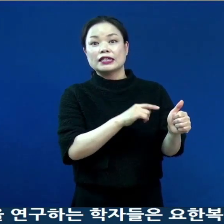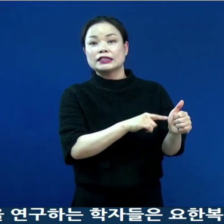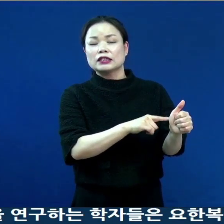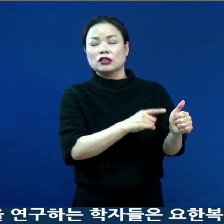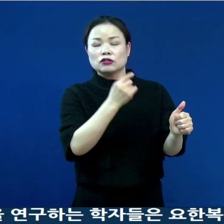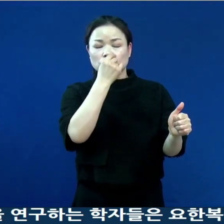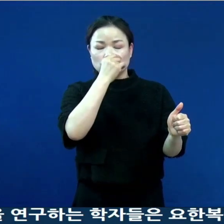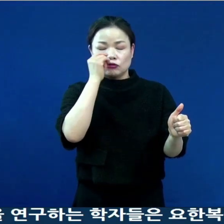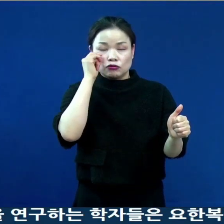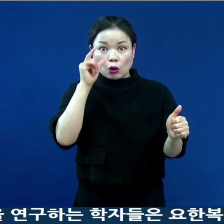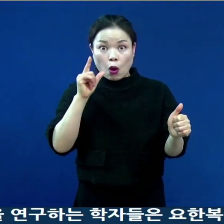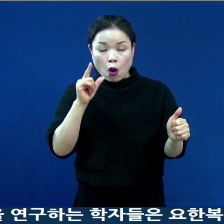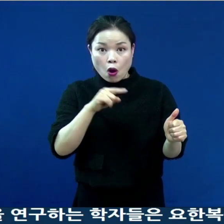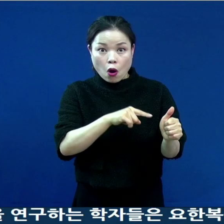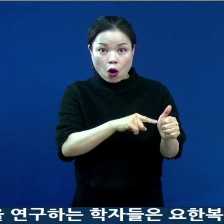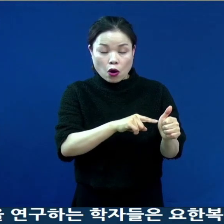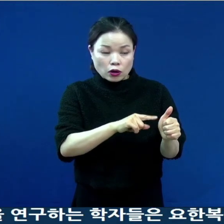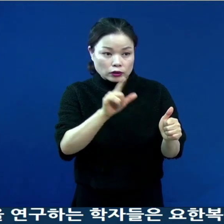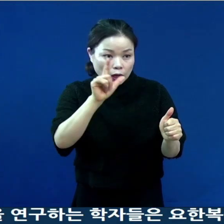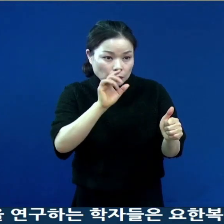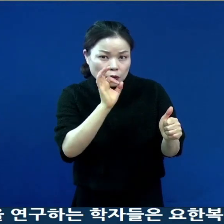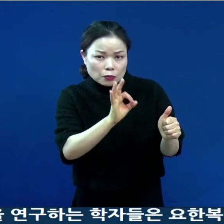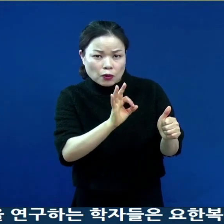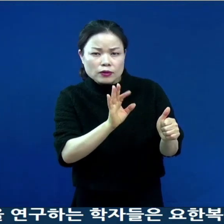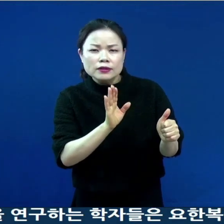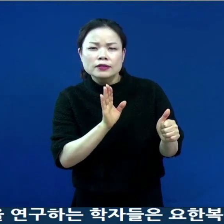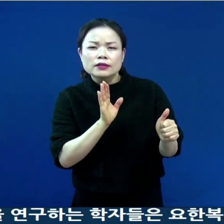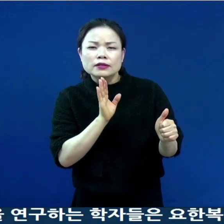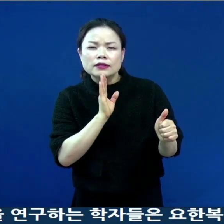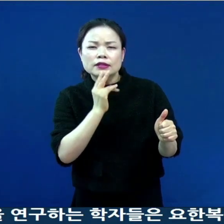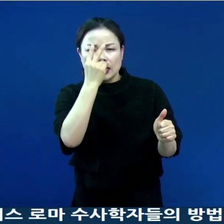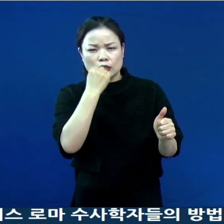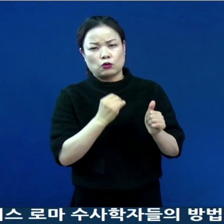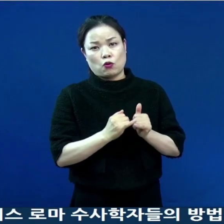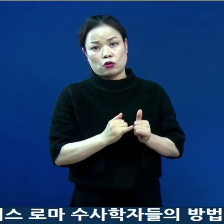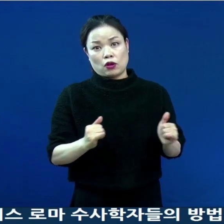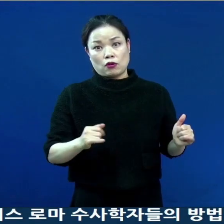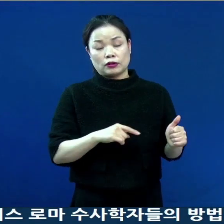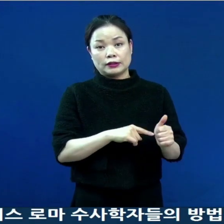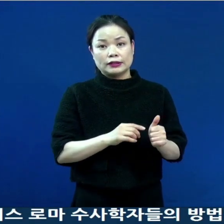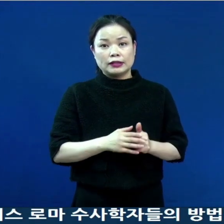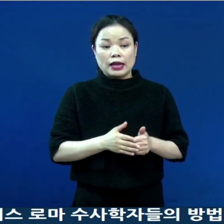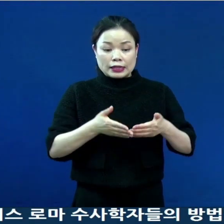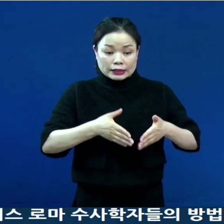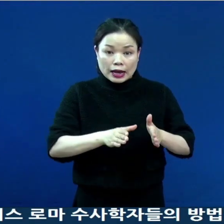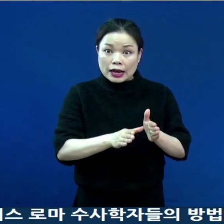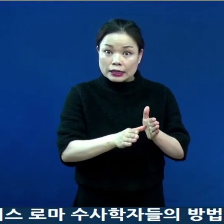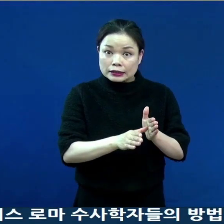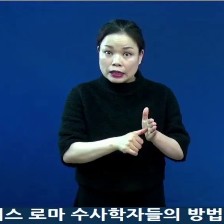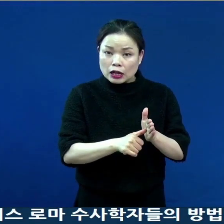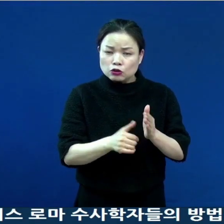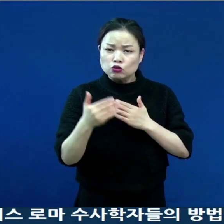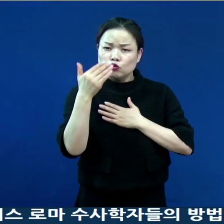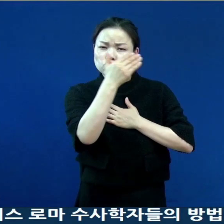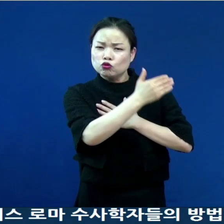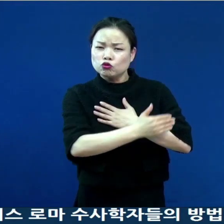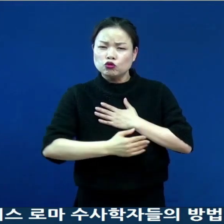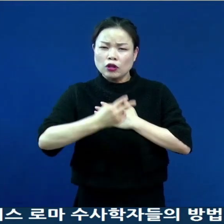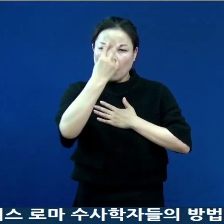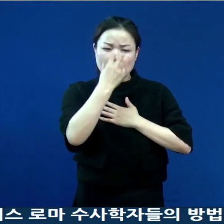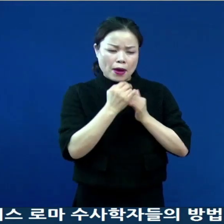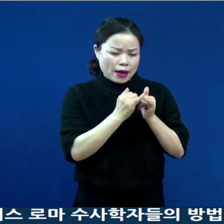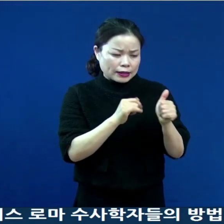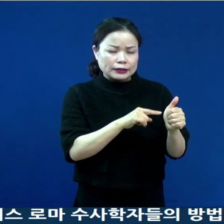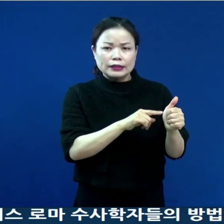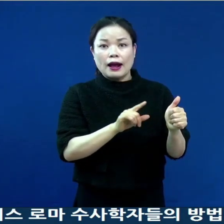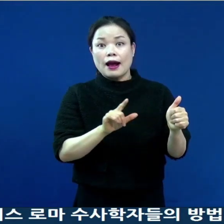사람이 눈을 뜨는 장면을 통해서 실제 소경은 그 날 때부터 육체적 맹인으로 태어난